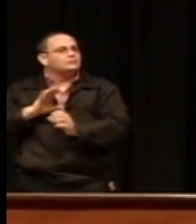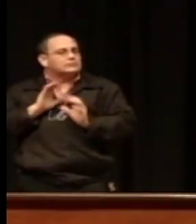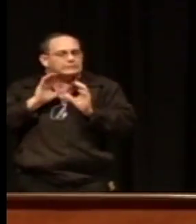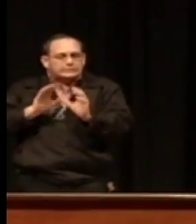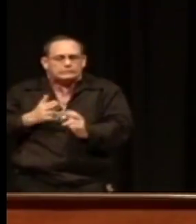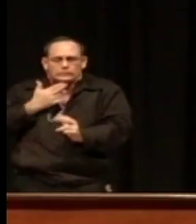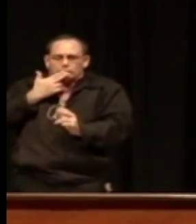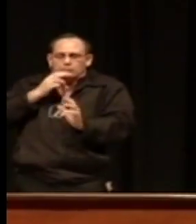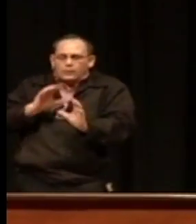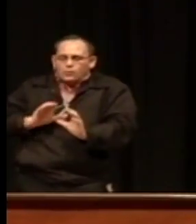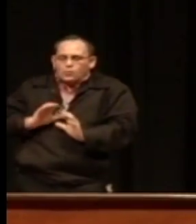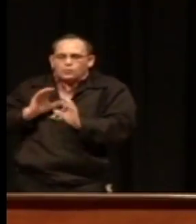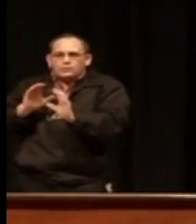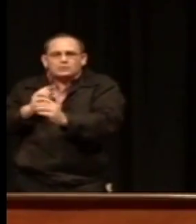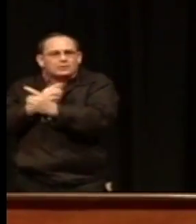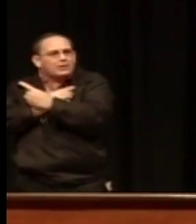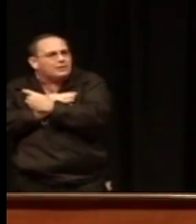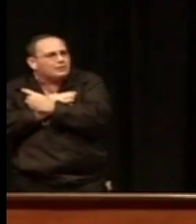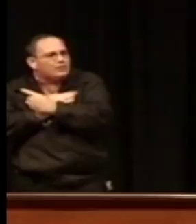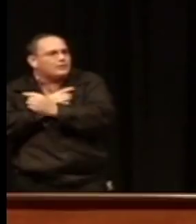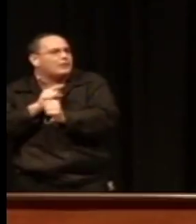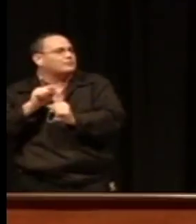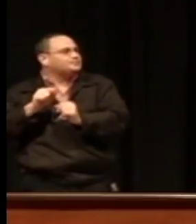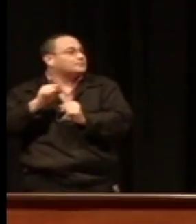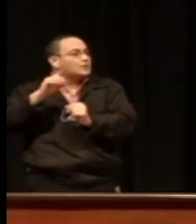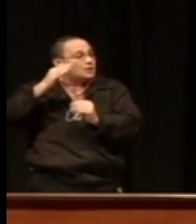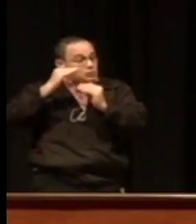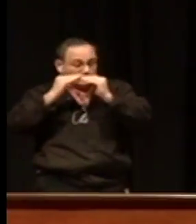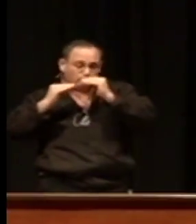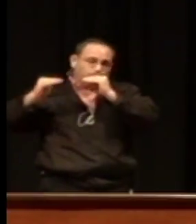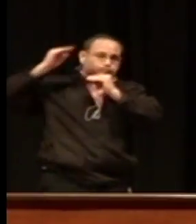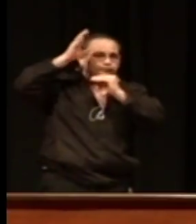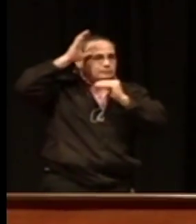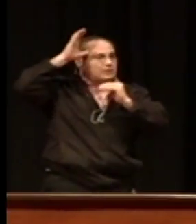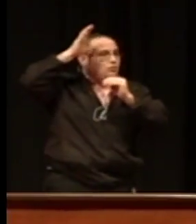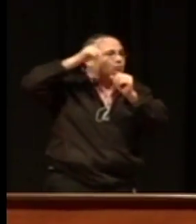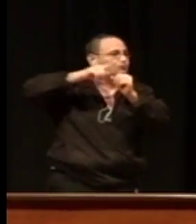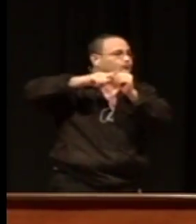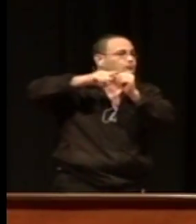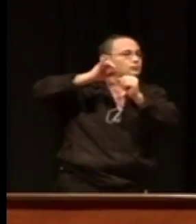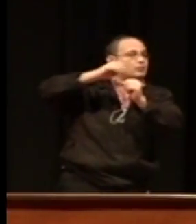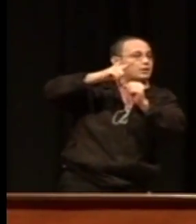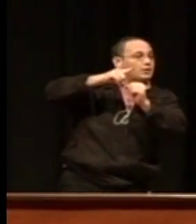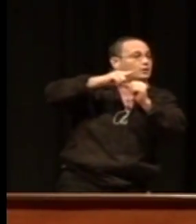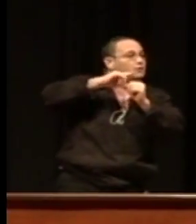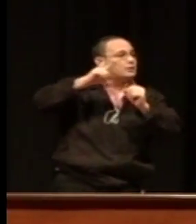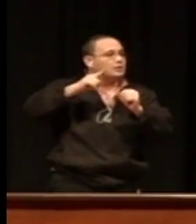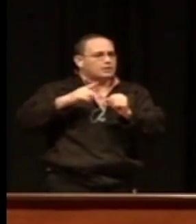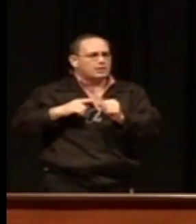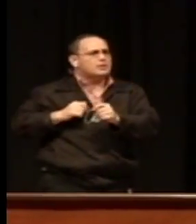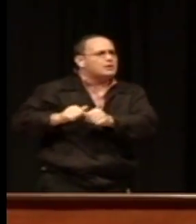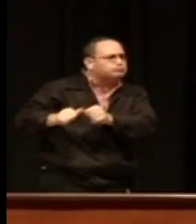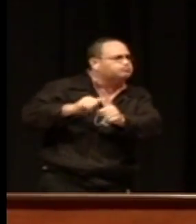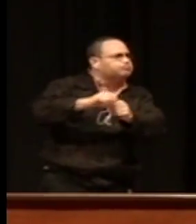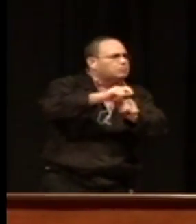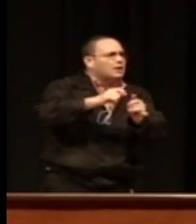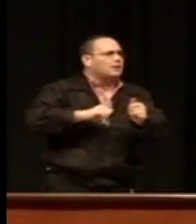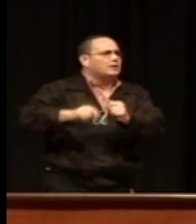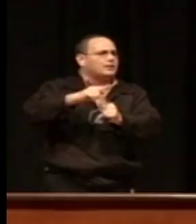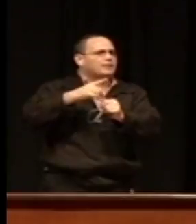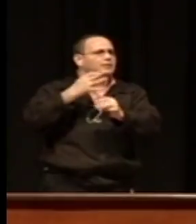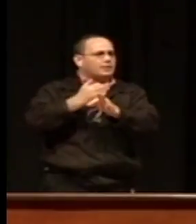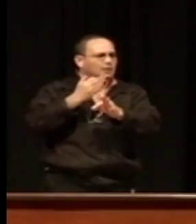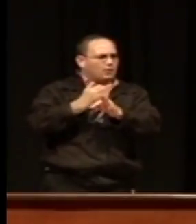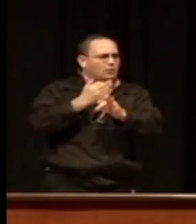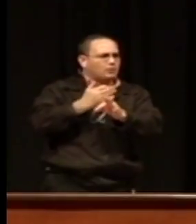cuidadosamente educados a un nivel elevado de cultura a través del uso de los inmensos recursos que hoy en